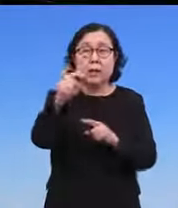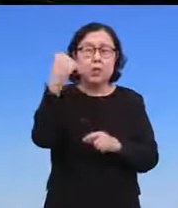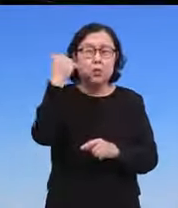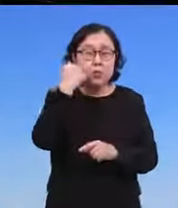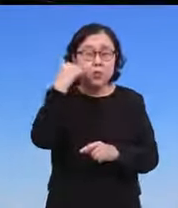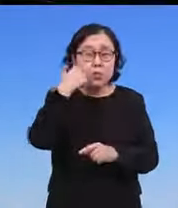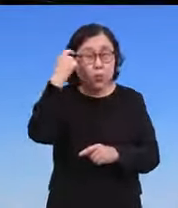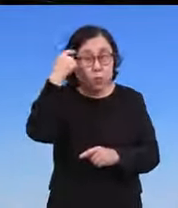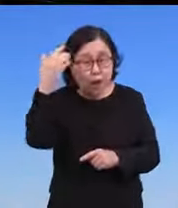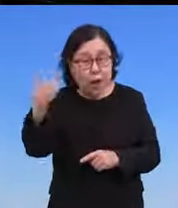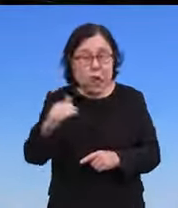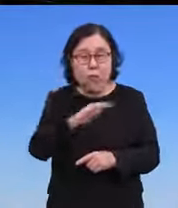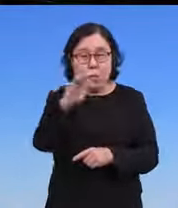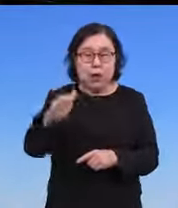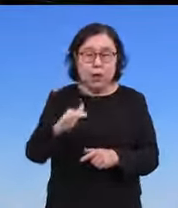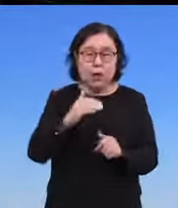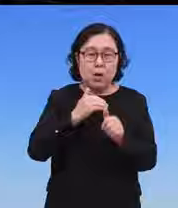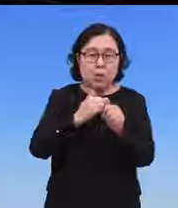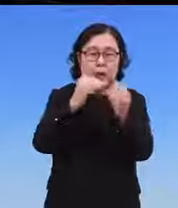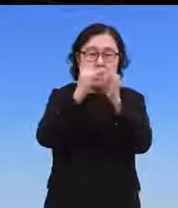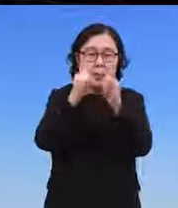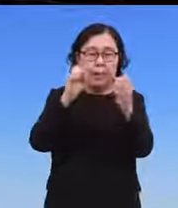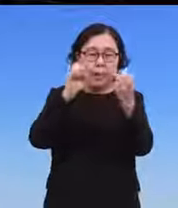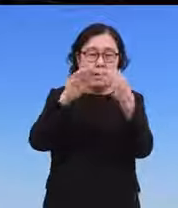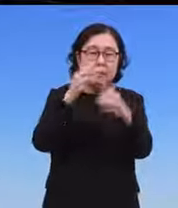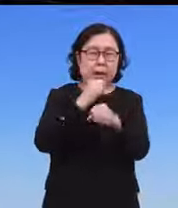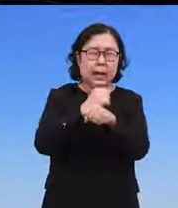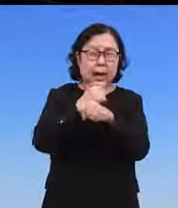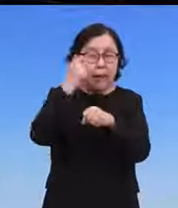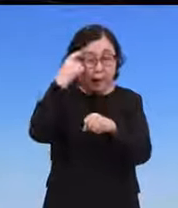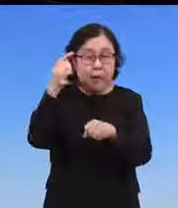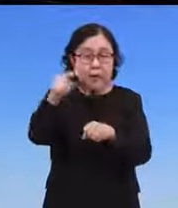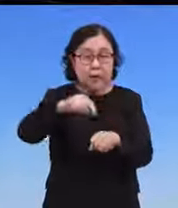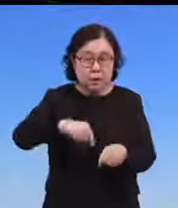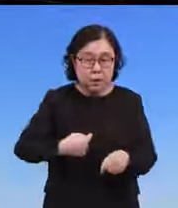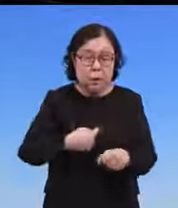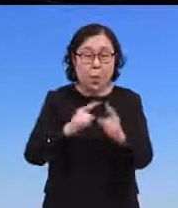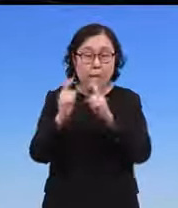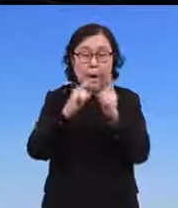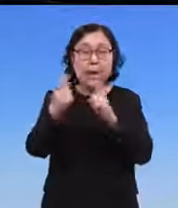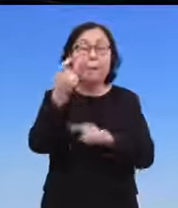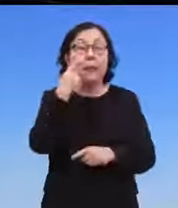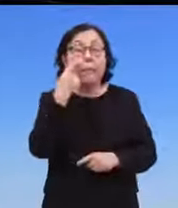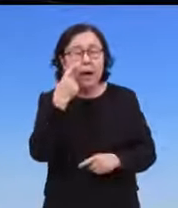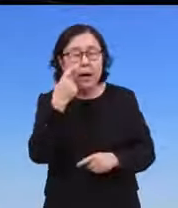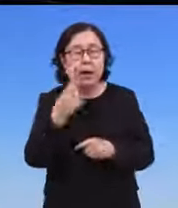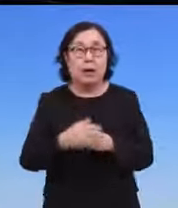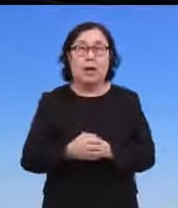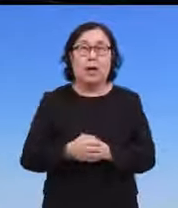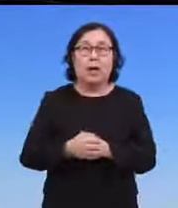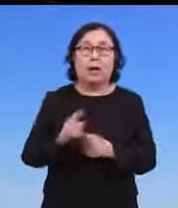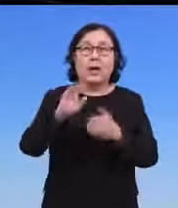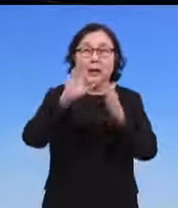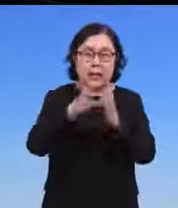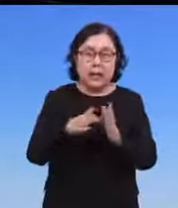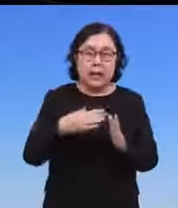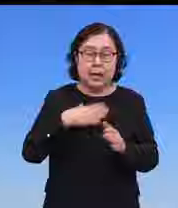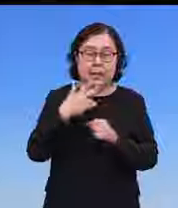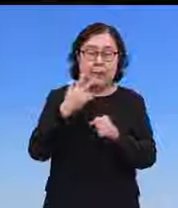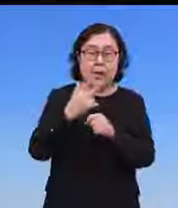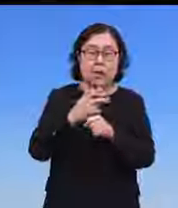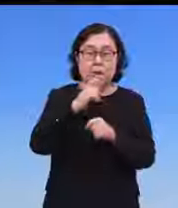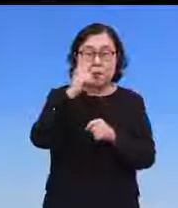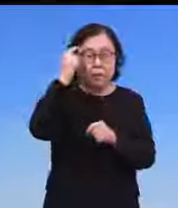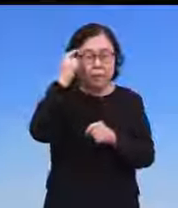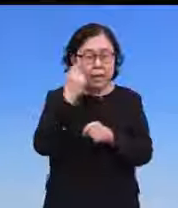말하되 누구냐? 우리를 보낸 이들에게 대답하게 하라. 너는 내게 대하여 무엇이라 하느냐? 이때 나온 말이 제가